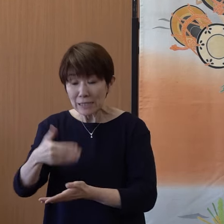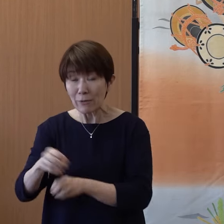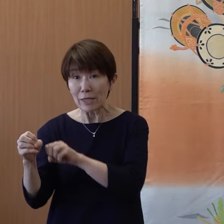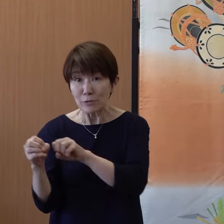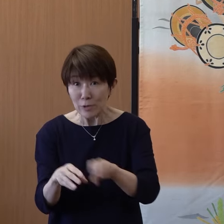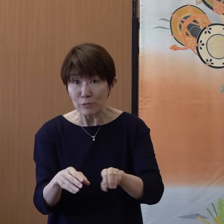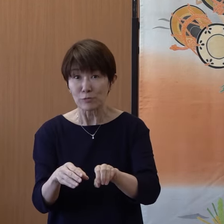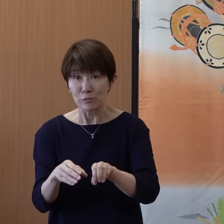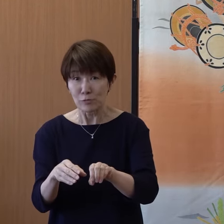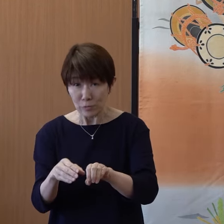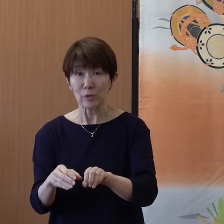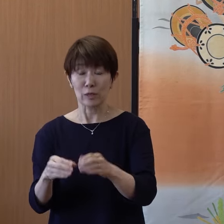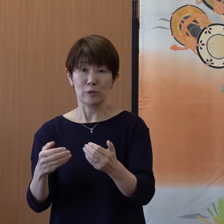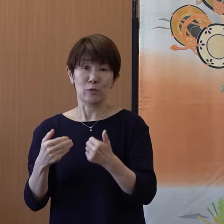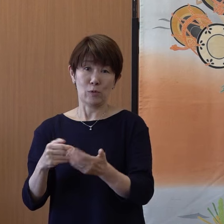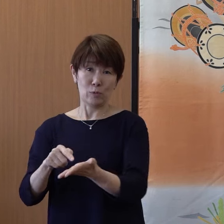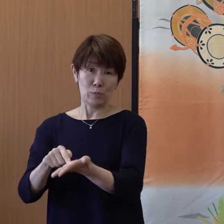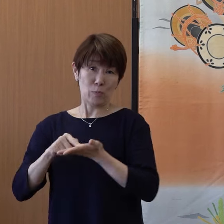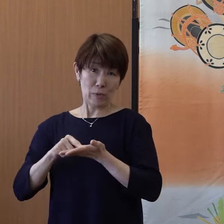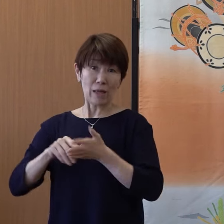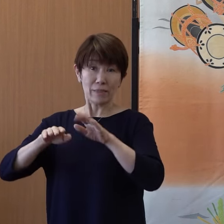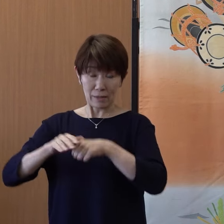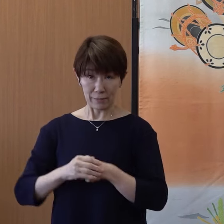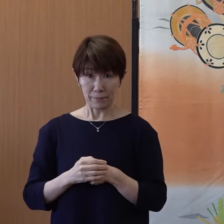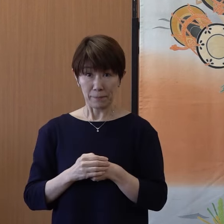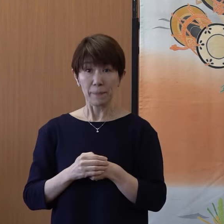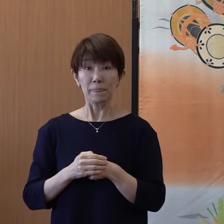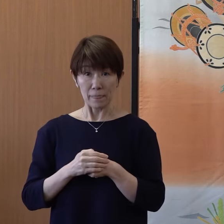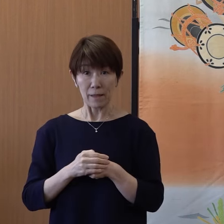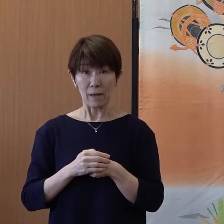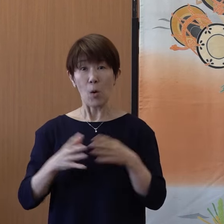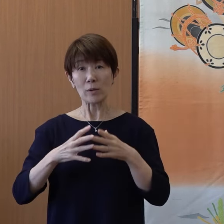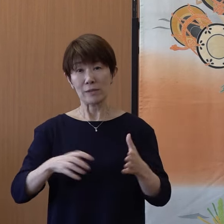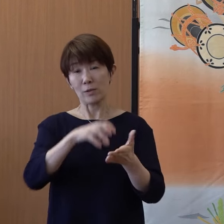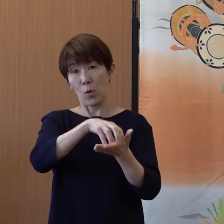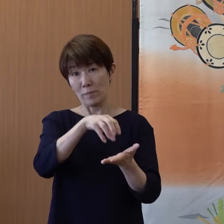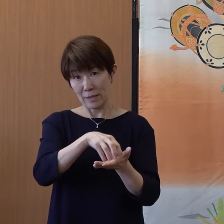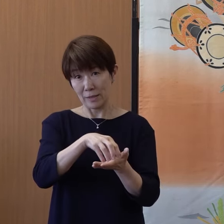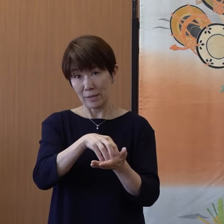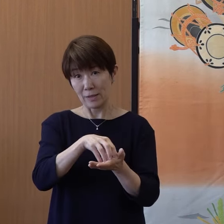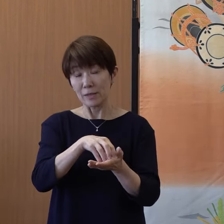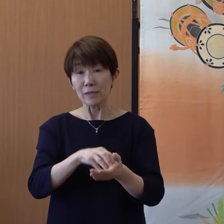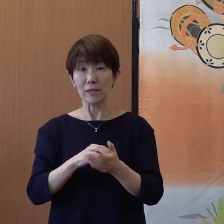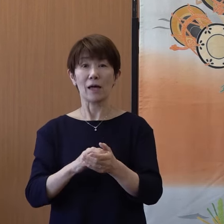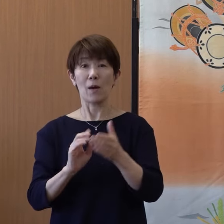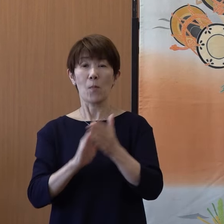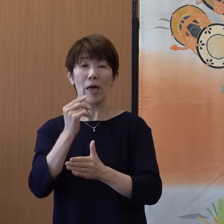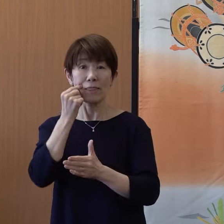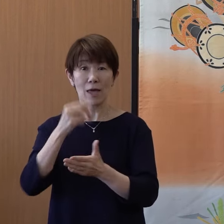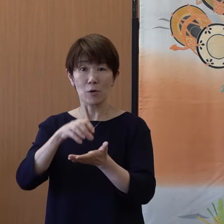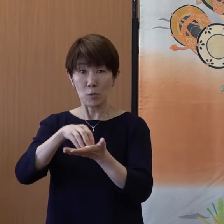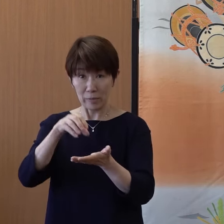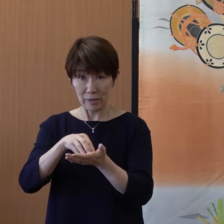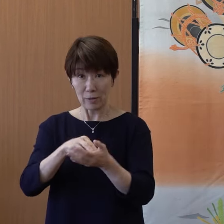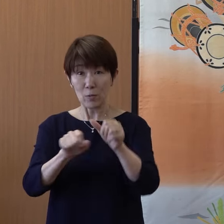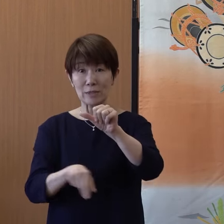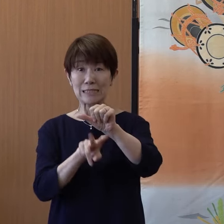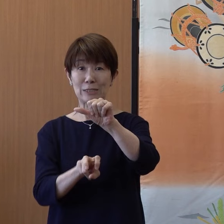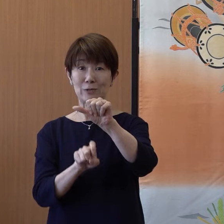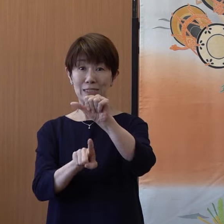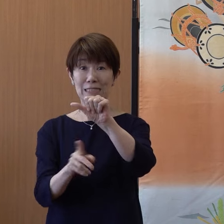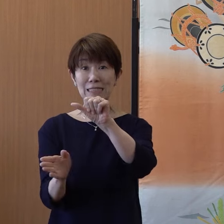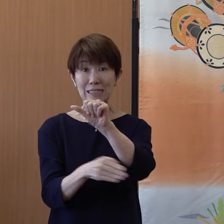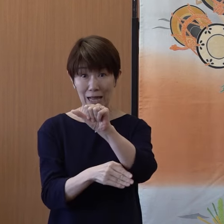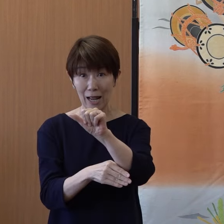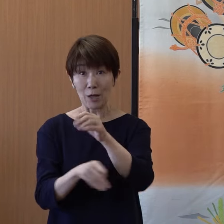、粗大ごみおよび不燃ごみについて5月21日から戸室新保埋め立て場で